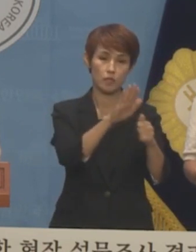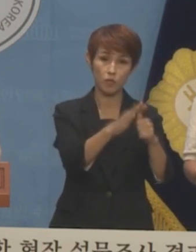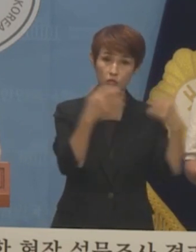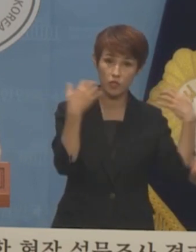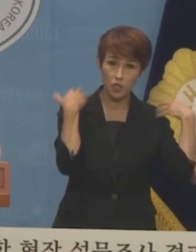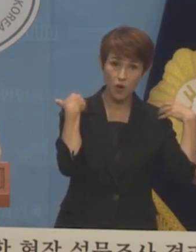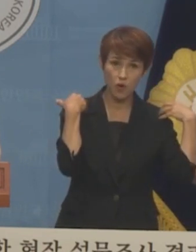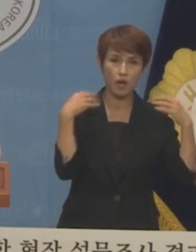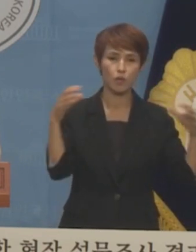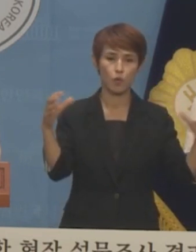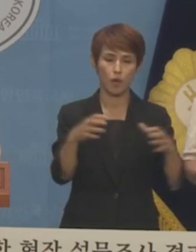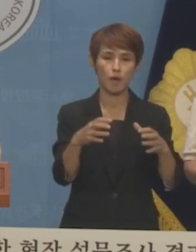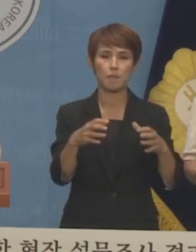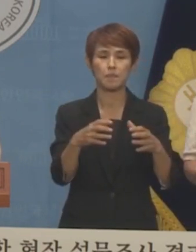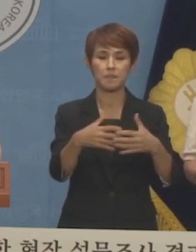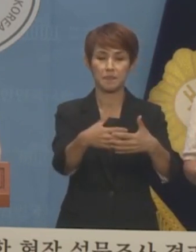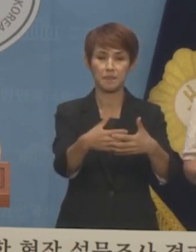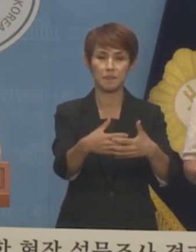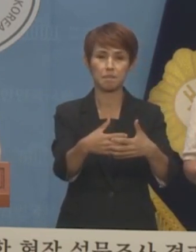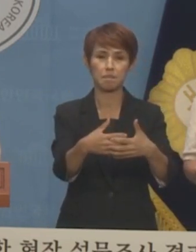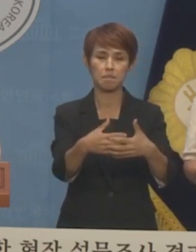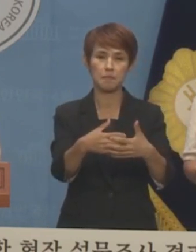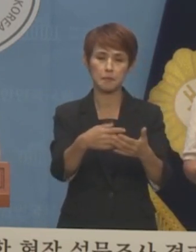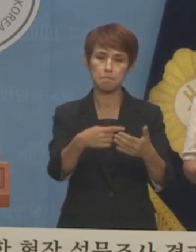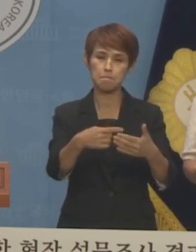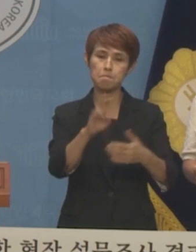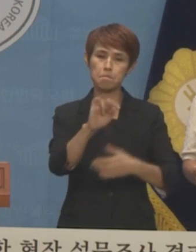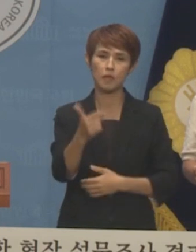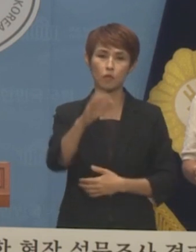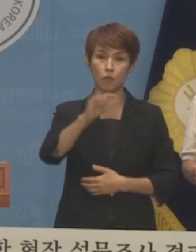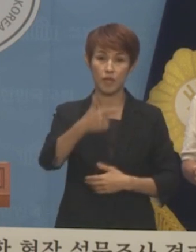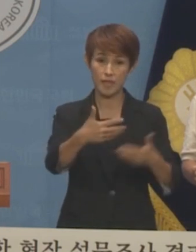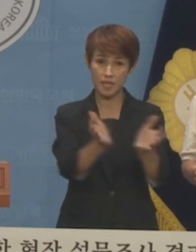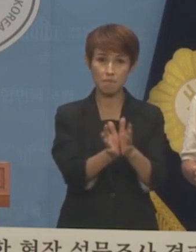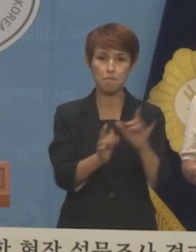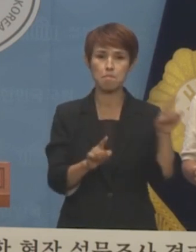교육지원청의 통합민원팀 100% 조치 완료라고 발표했습니다.